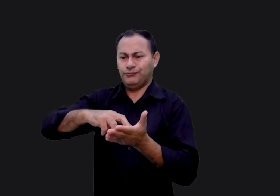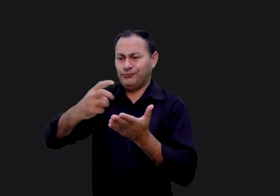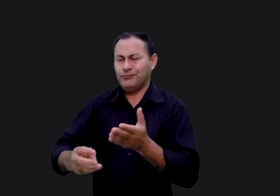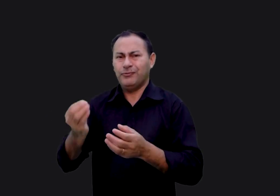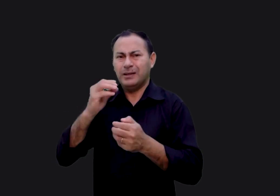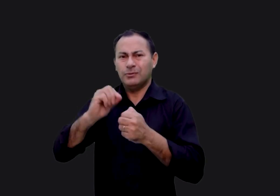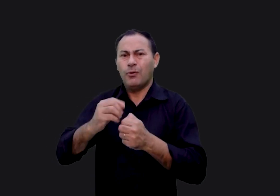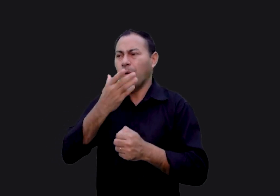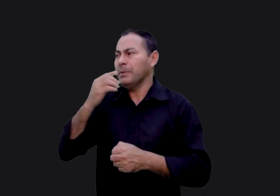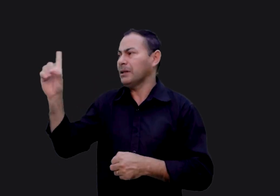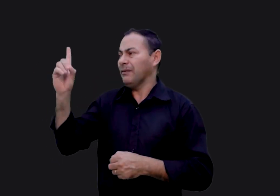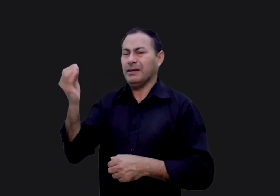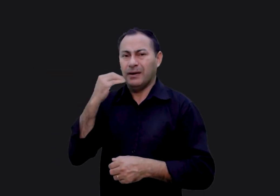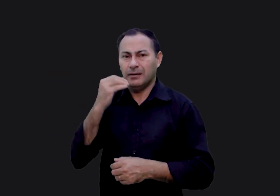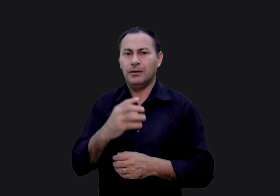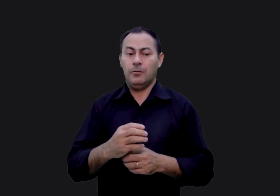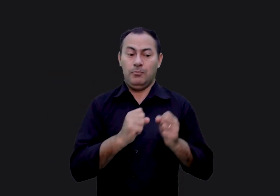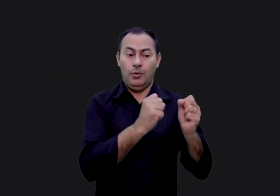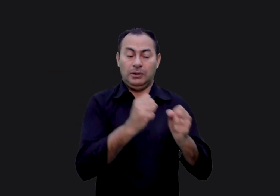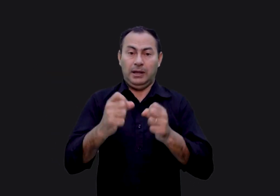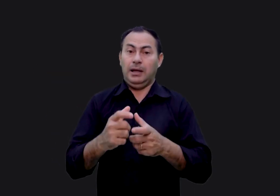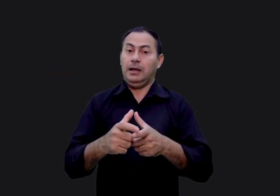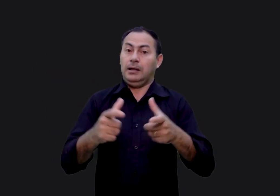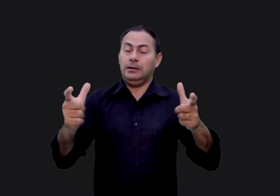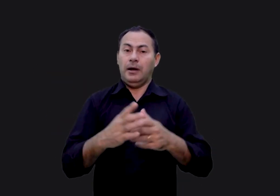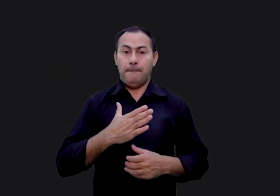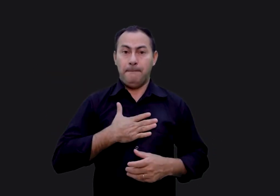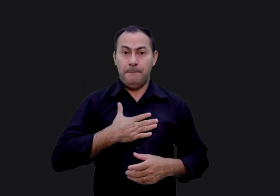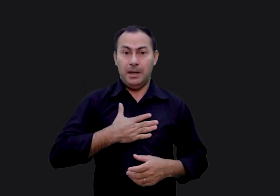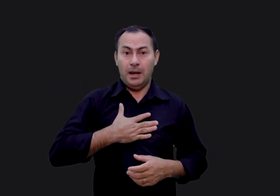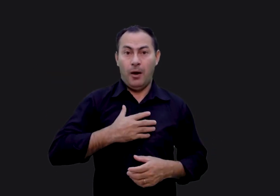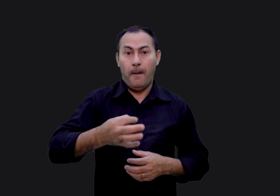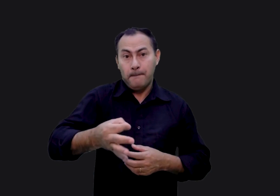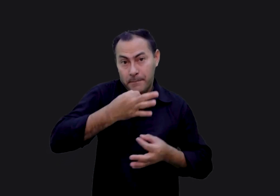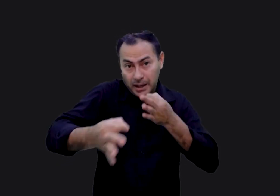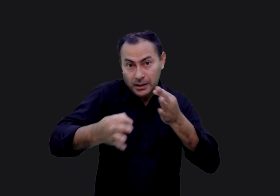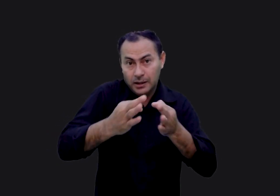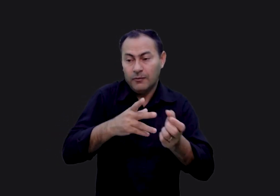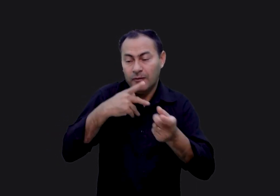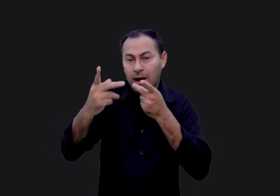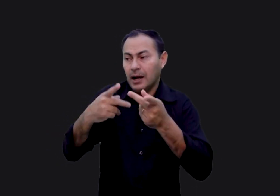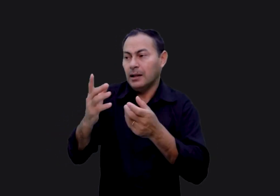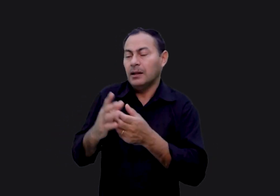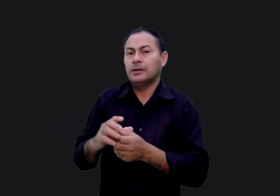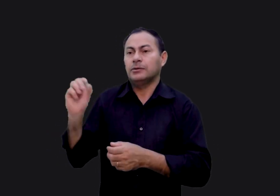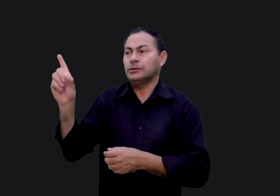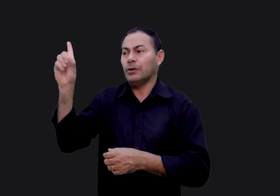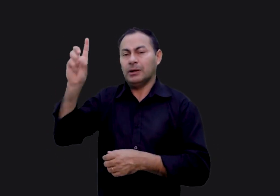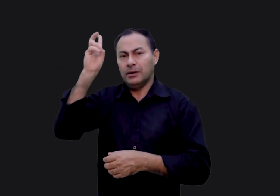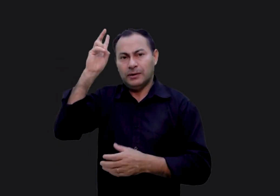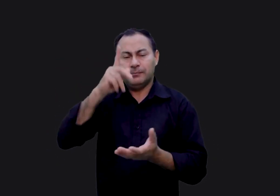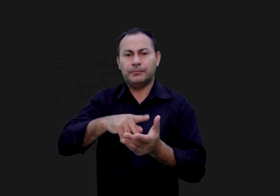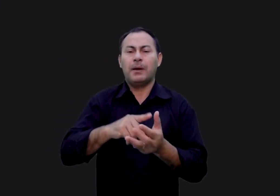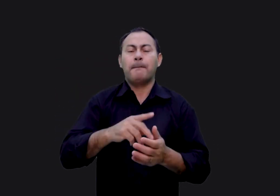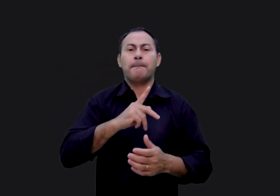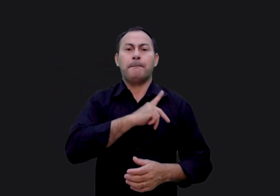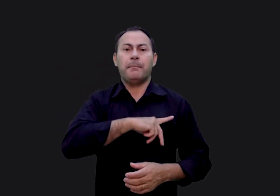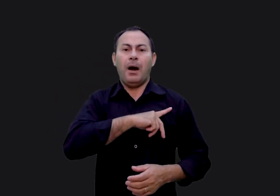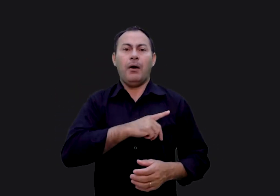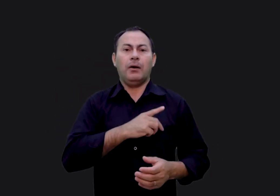poder é grande. Na minha opinião, toda a história de Davi está nos dizendo o que Paulo disse em 1 Coríntios 10,